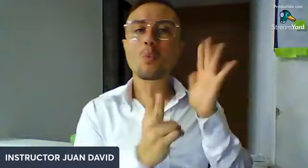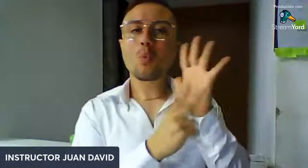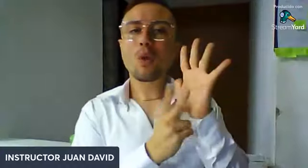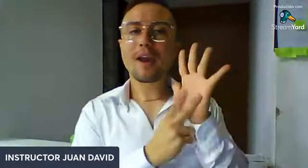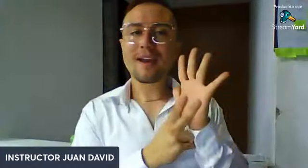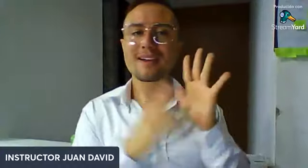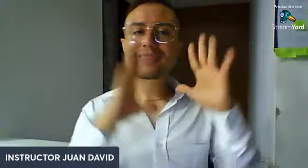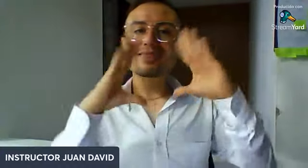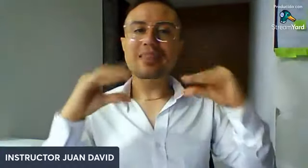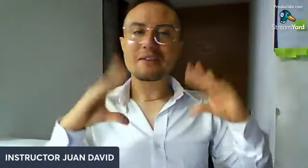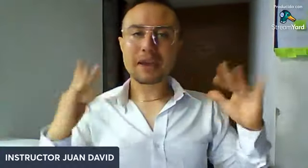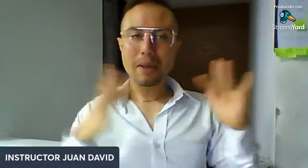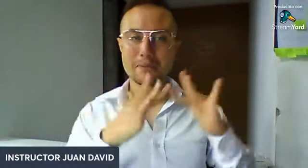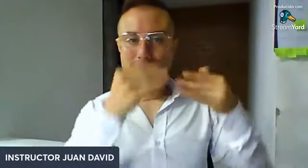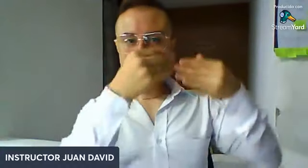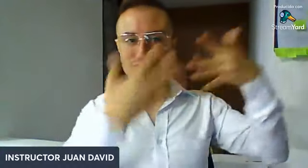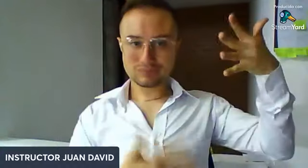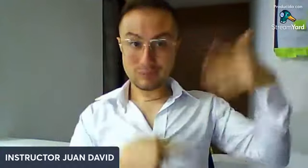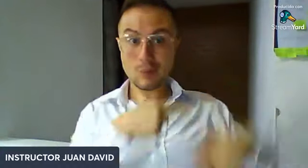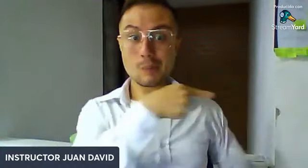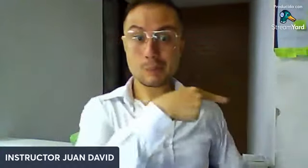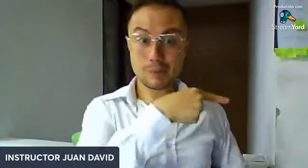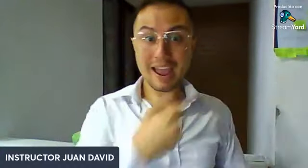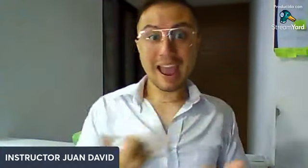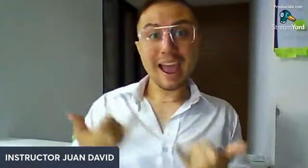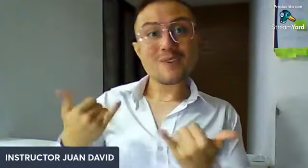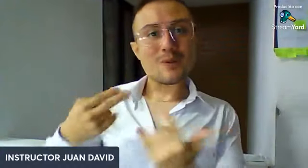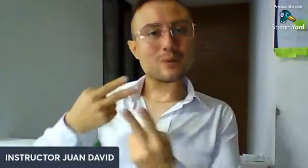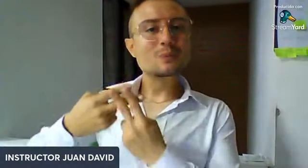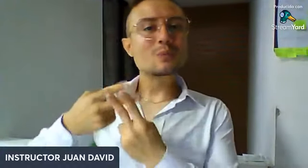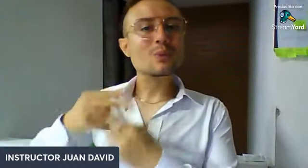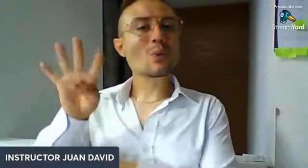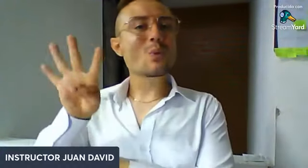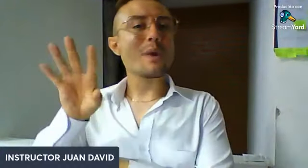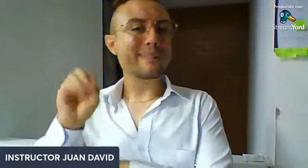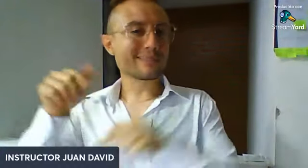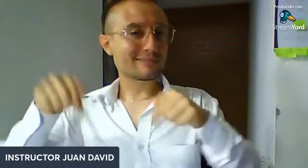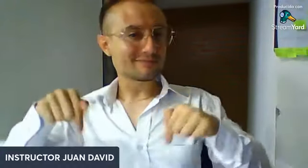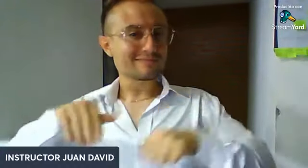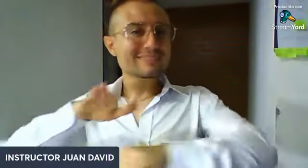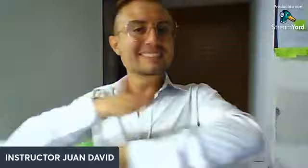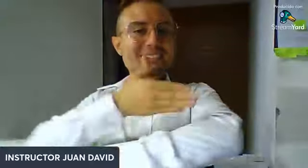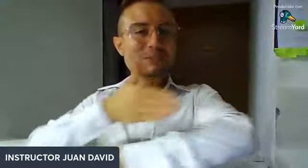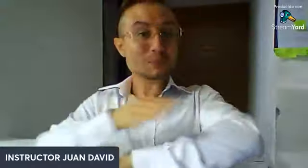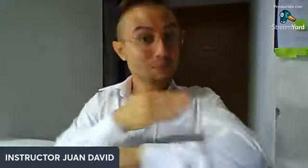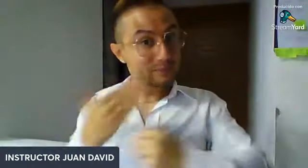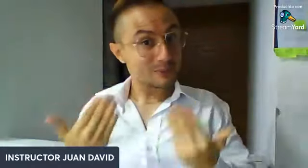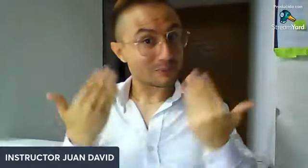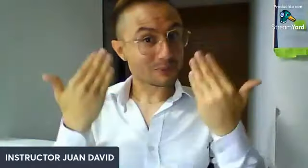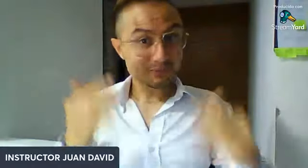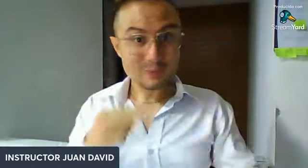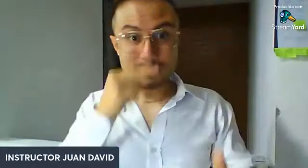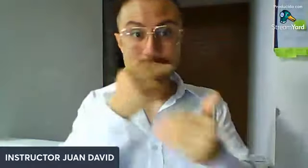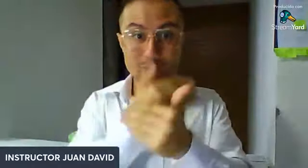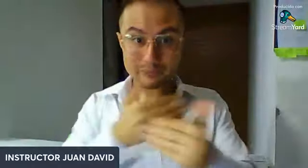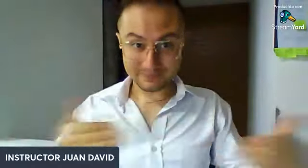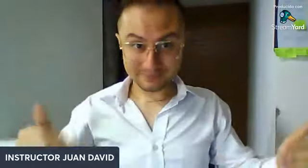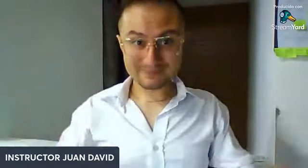instruir en cuanto a estas canciones. También en YouTube se pueden encontrar canciones en lengua de señas, novenas